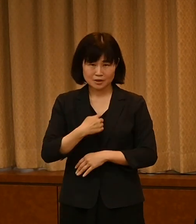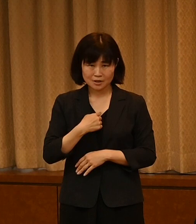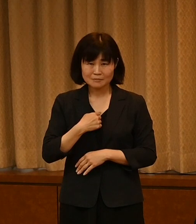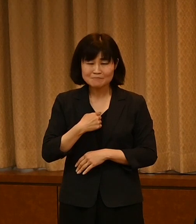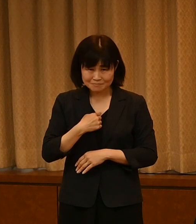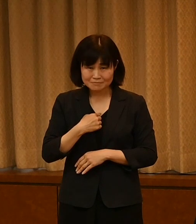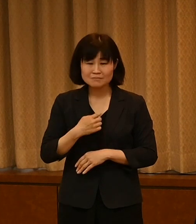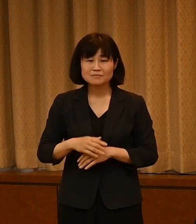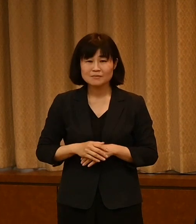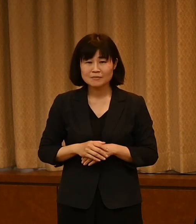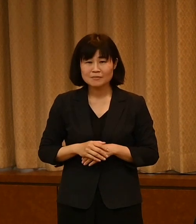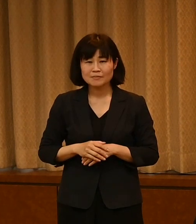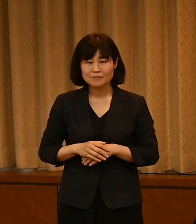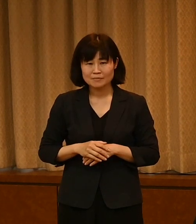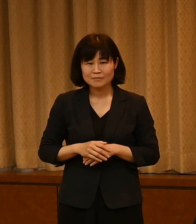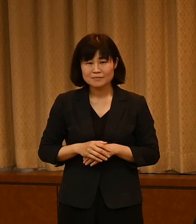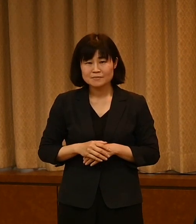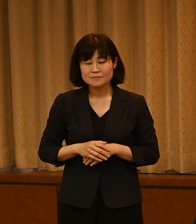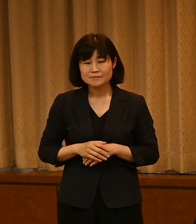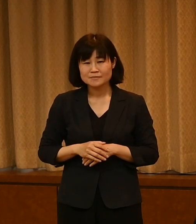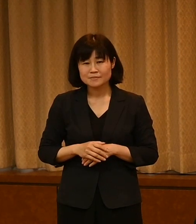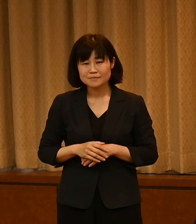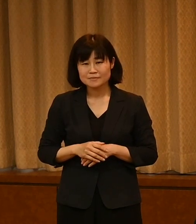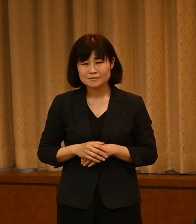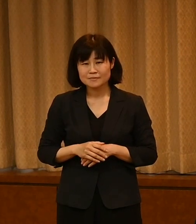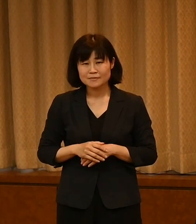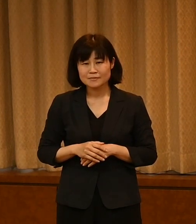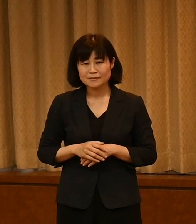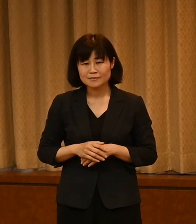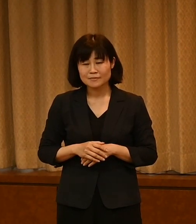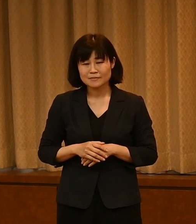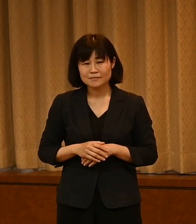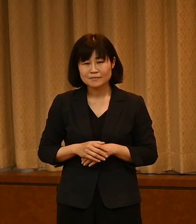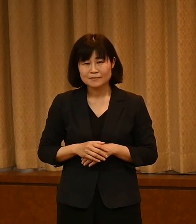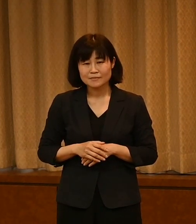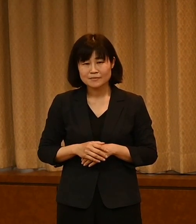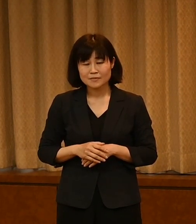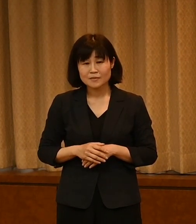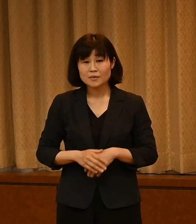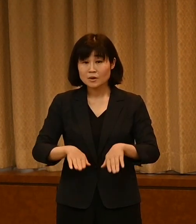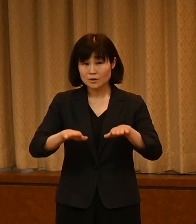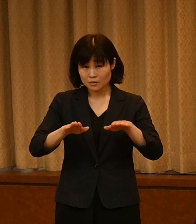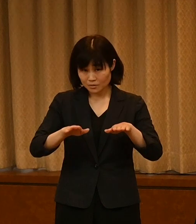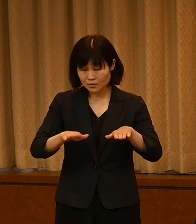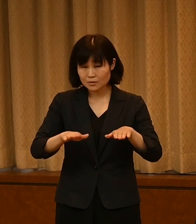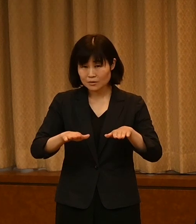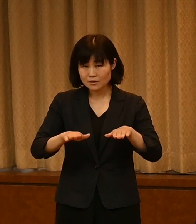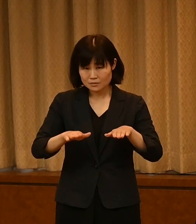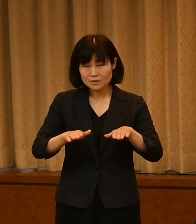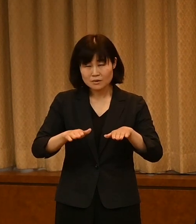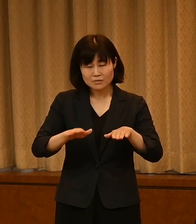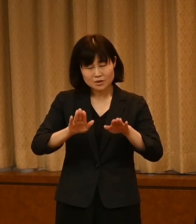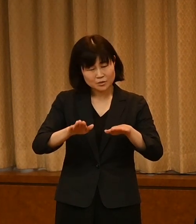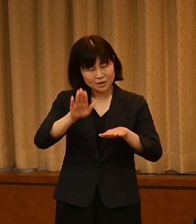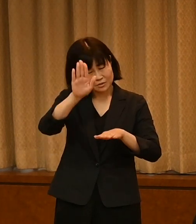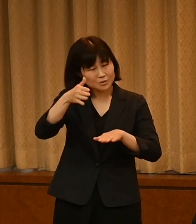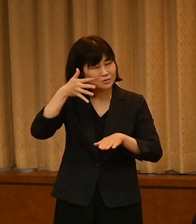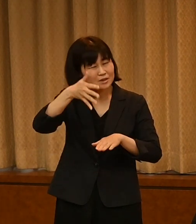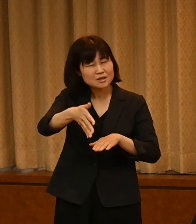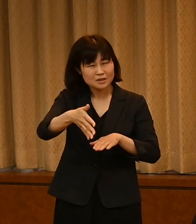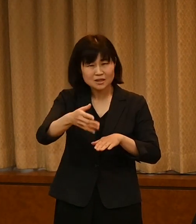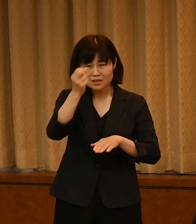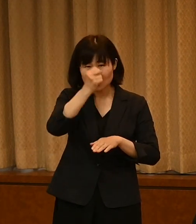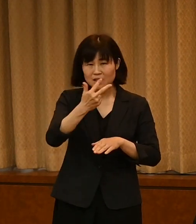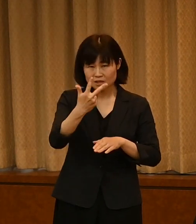が得られるよう対応を検討しているところでございます。本日この後開催予定の本市の対策会